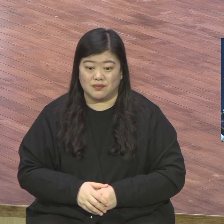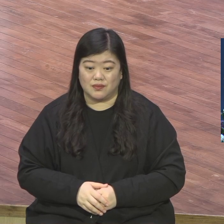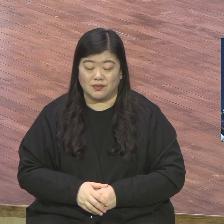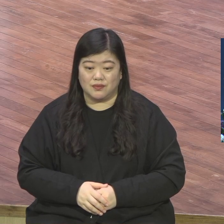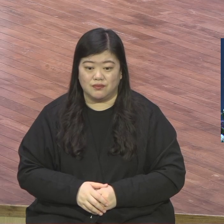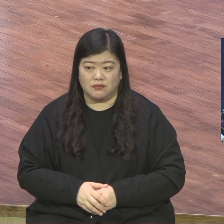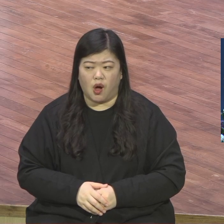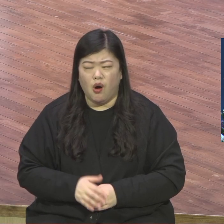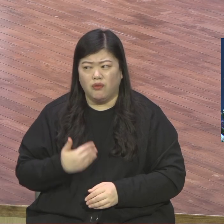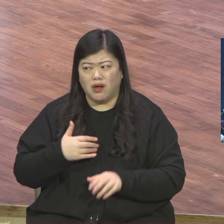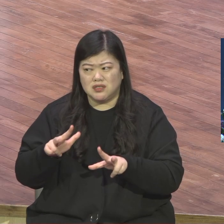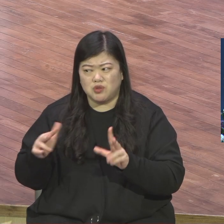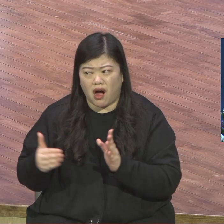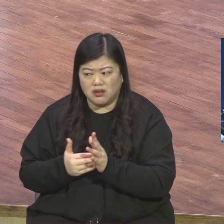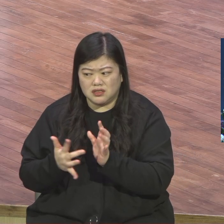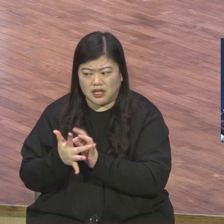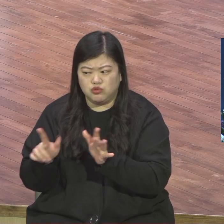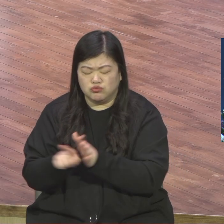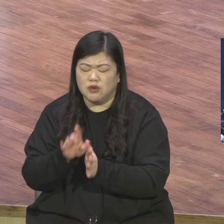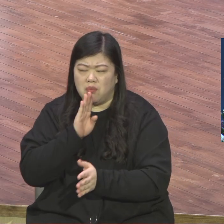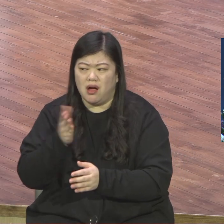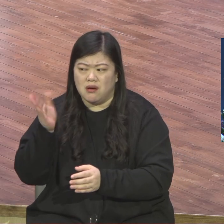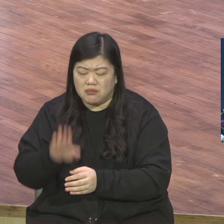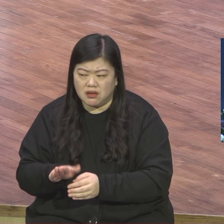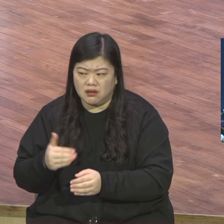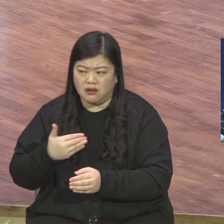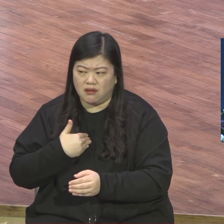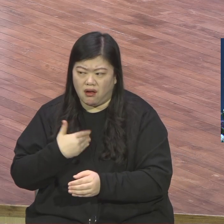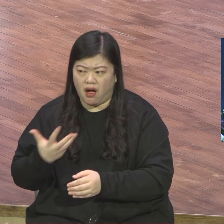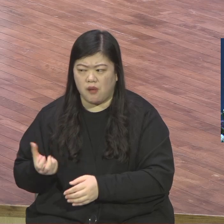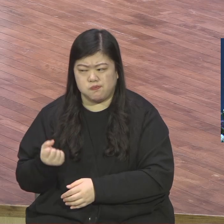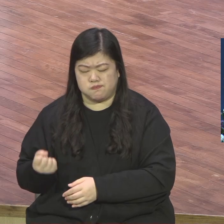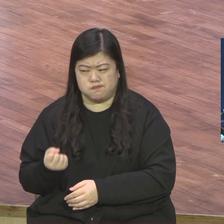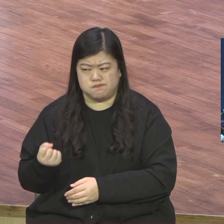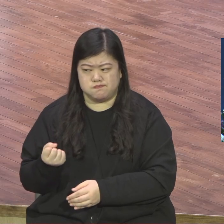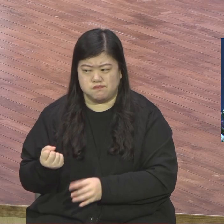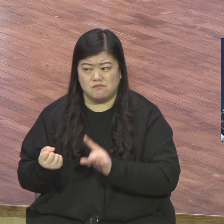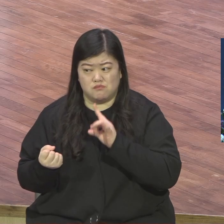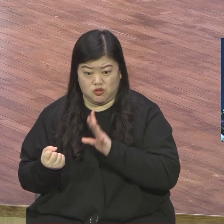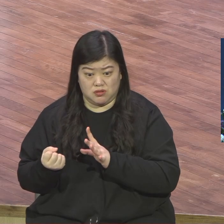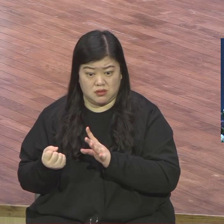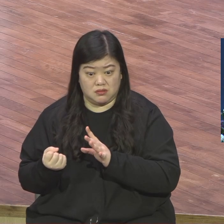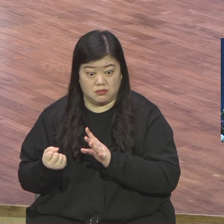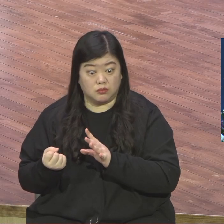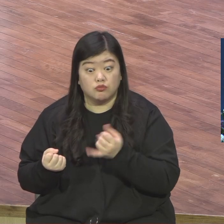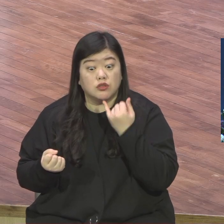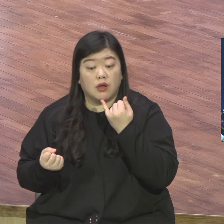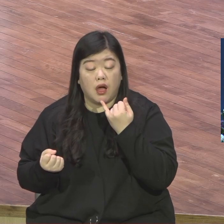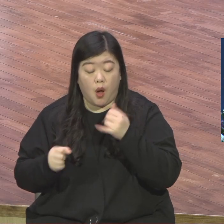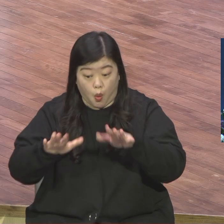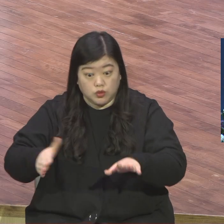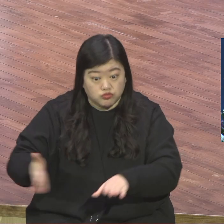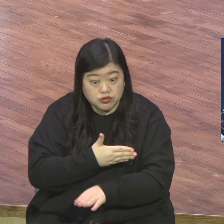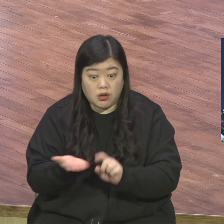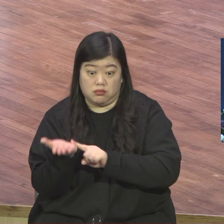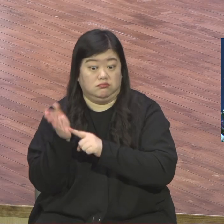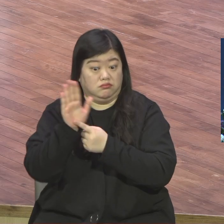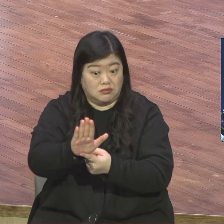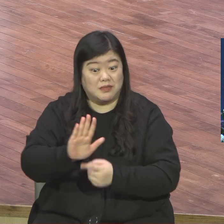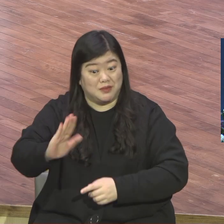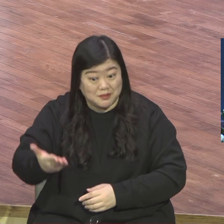누리지 못했다 하면 이제부터 완벽하게 그렇게 누리는 영적 축제 인생 되기를 제문으로